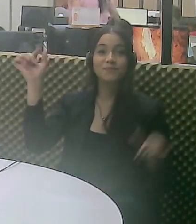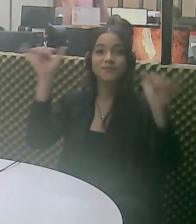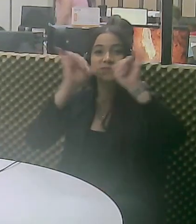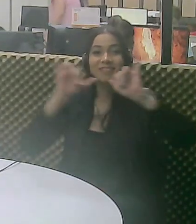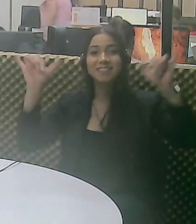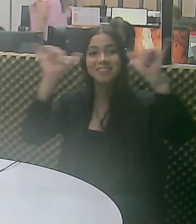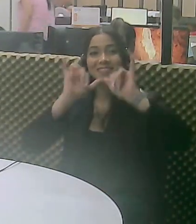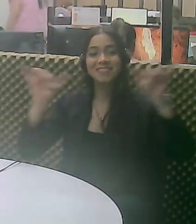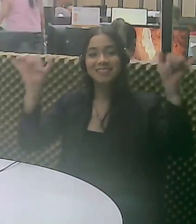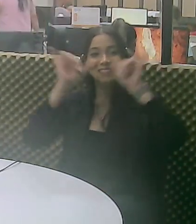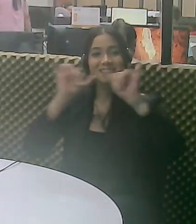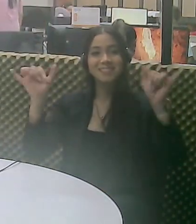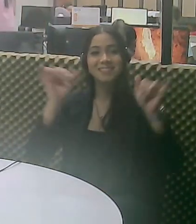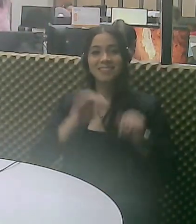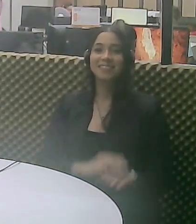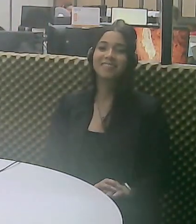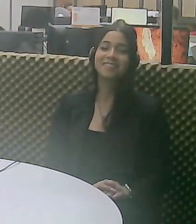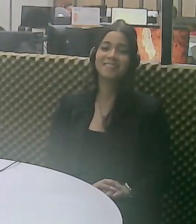Giro de notícias.